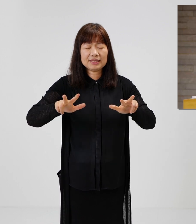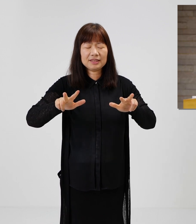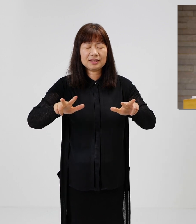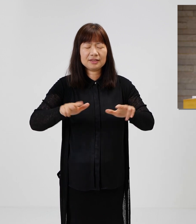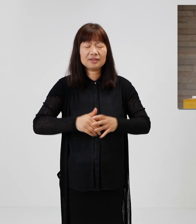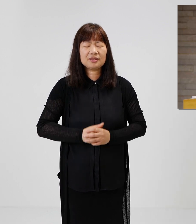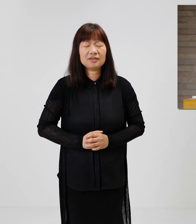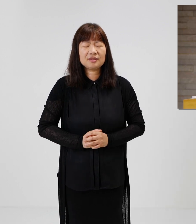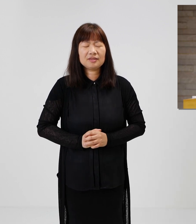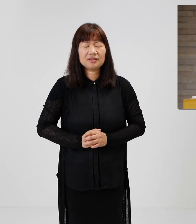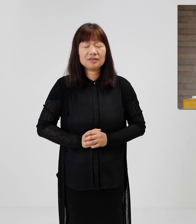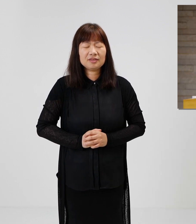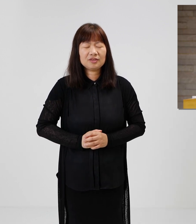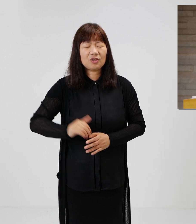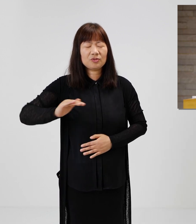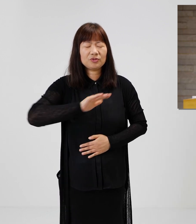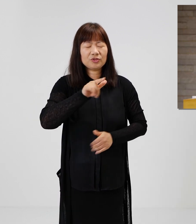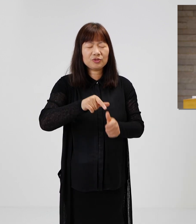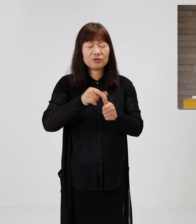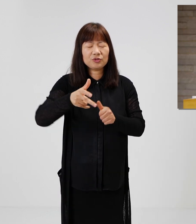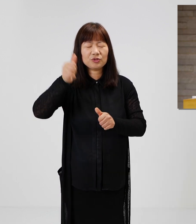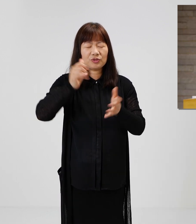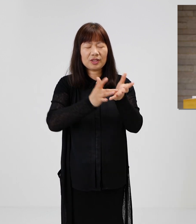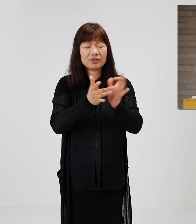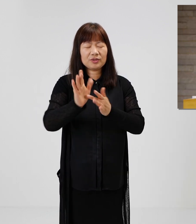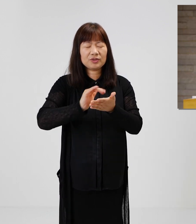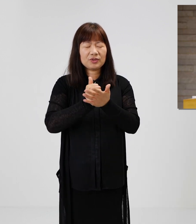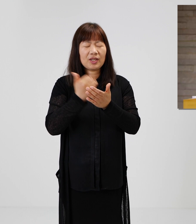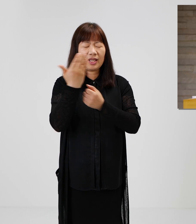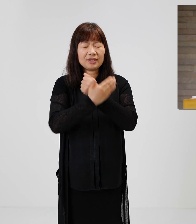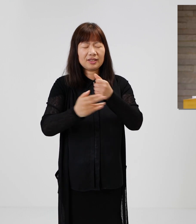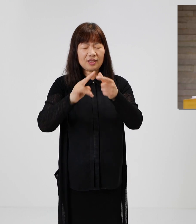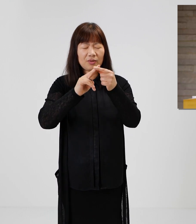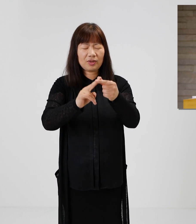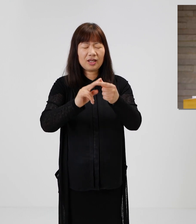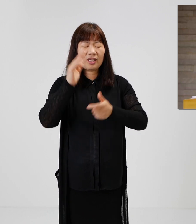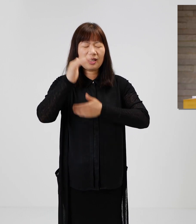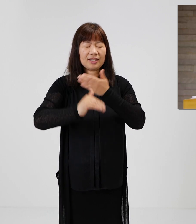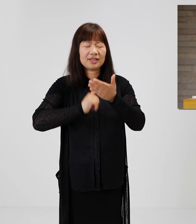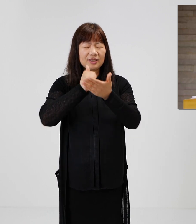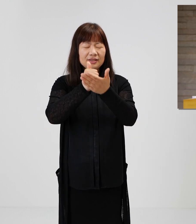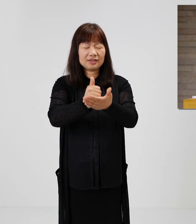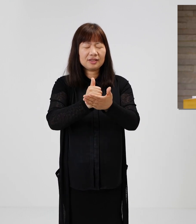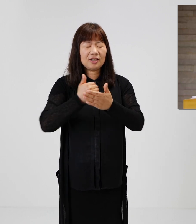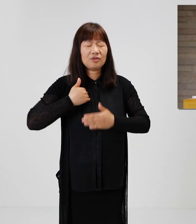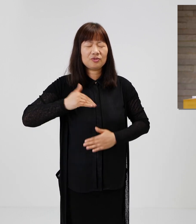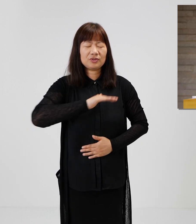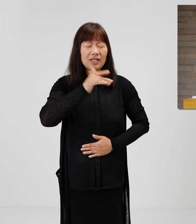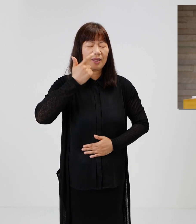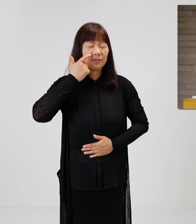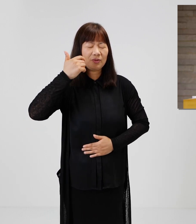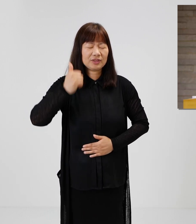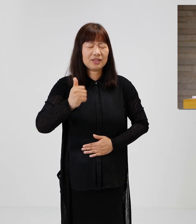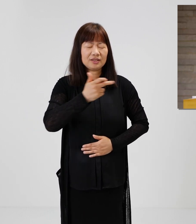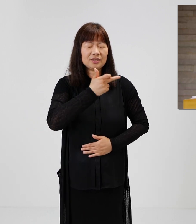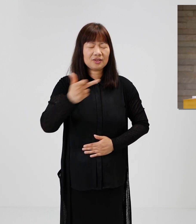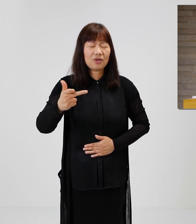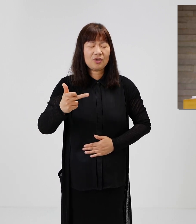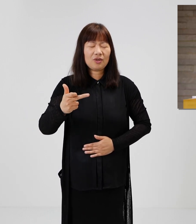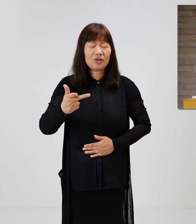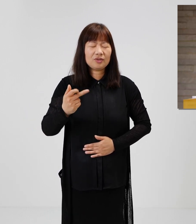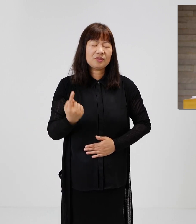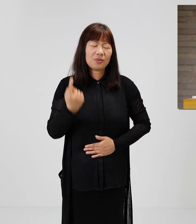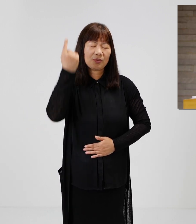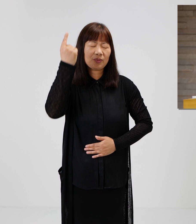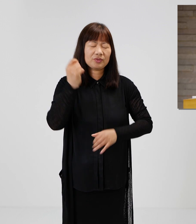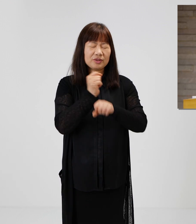지금은 우리 구주 예수 그리스도의 은혜와 하나님 우리 아버지의 크고도